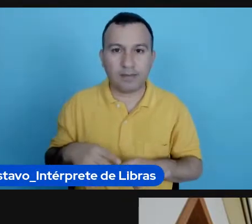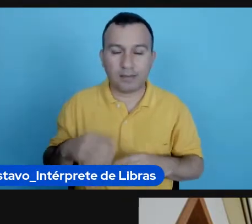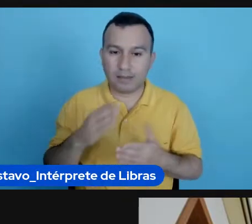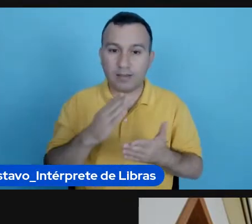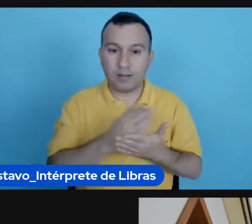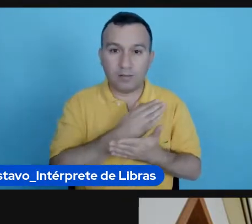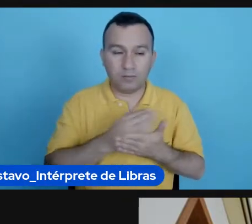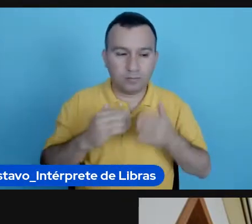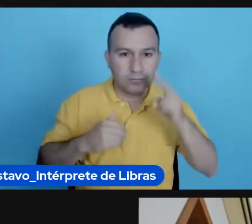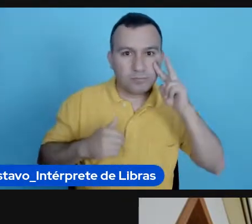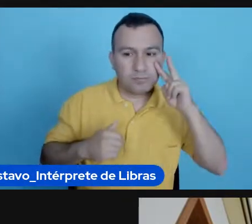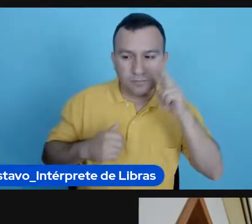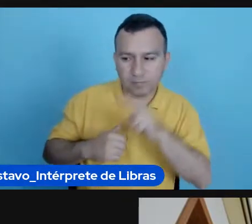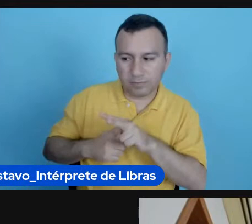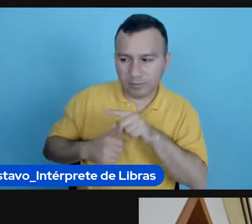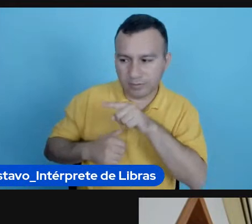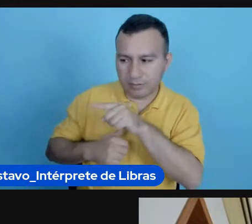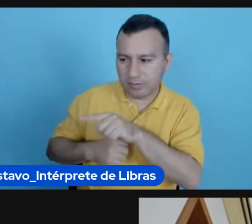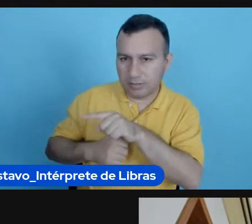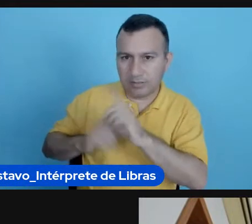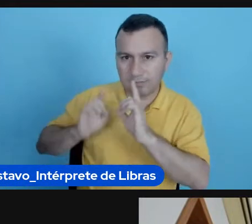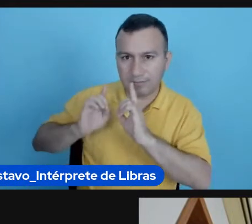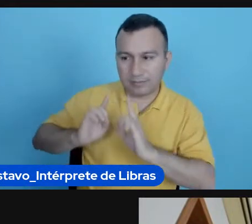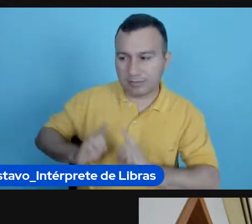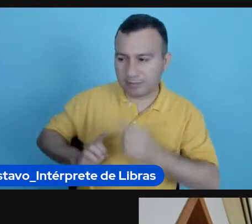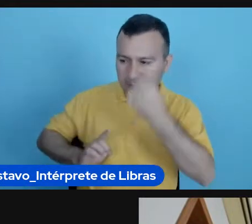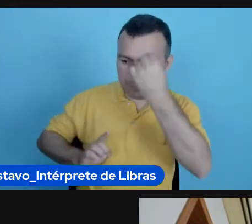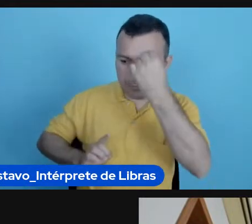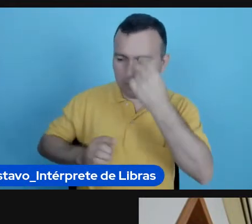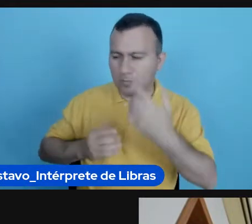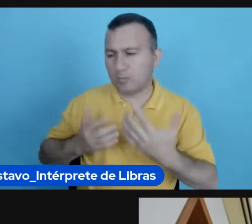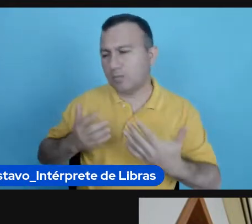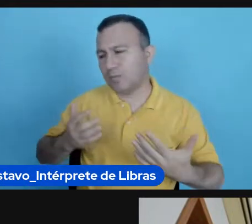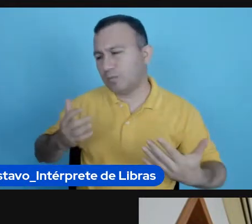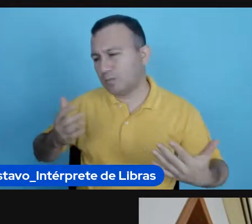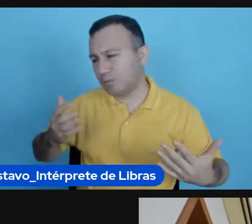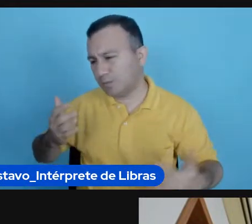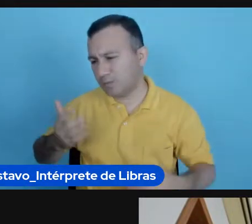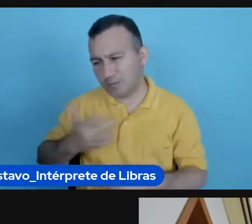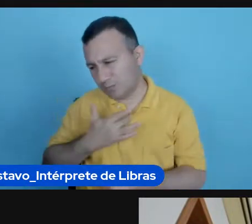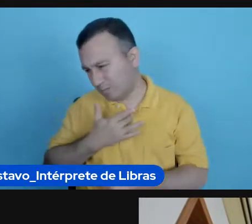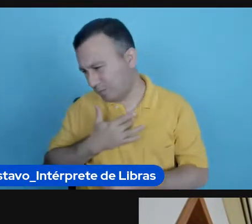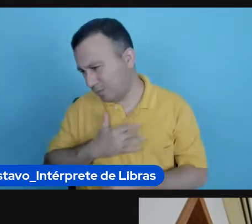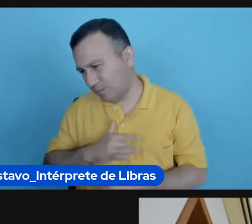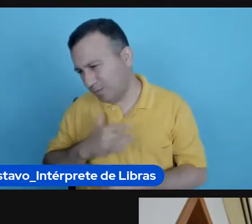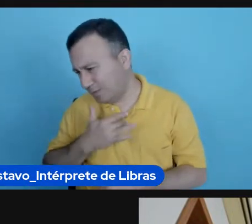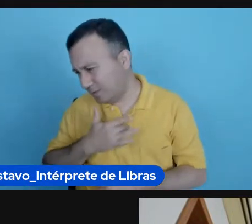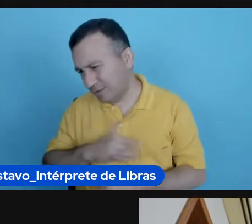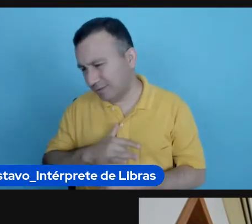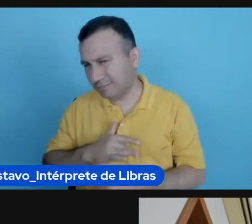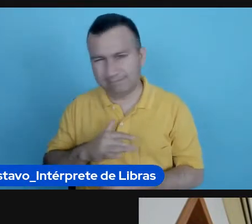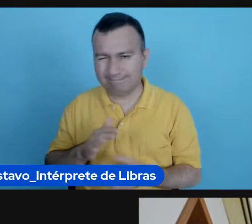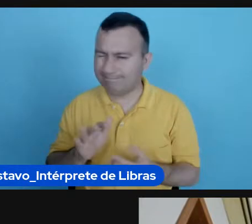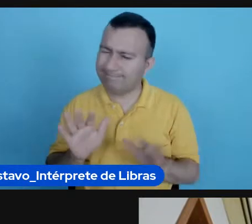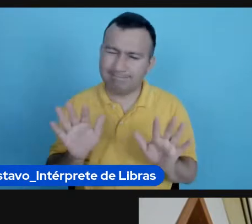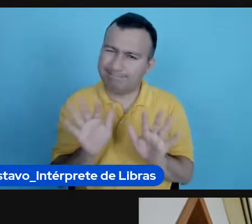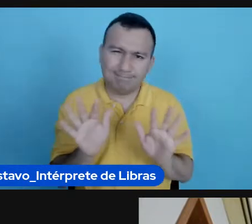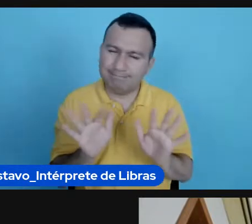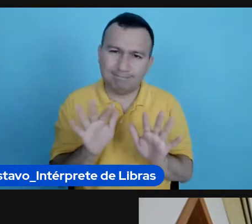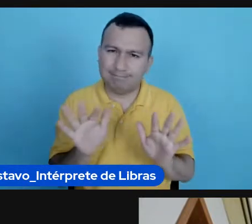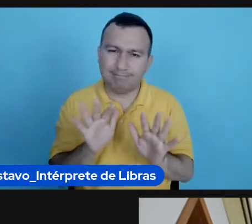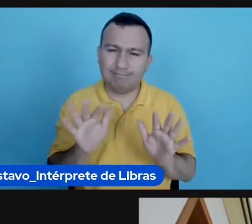que pega também. Mas não, todos nós temos nossas diferenças, somos